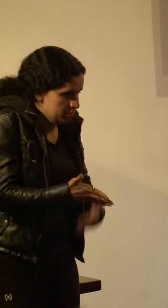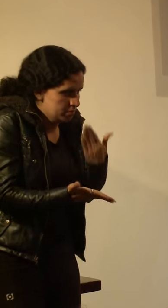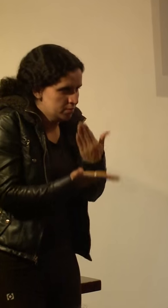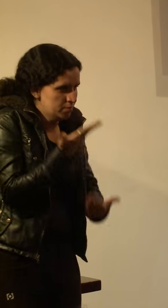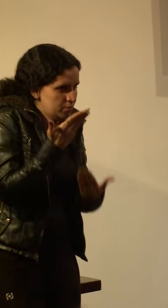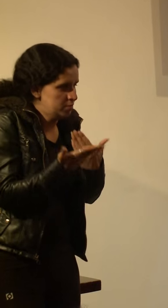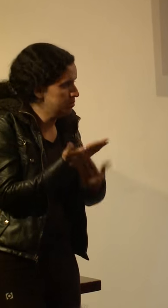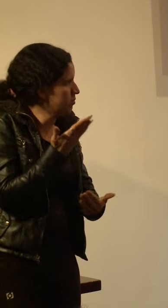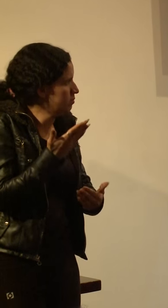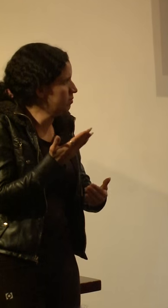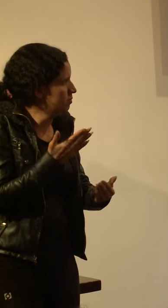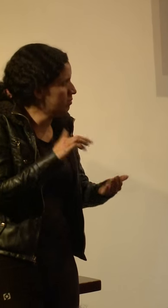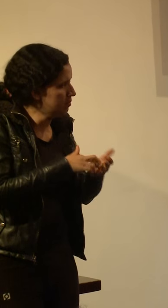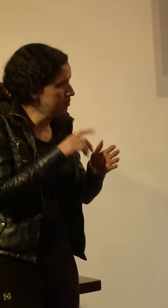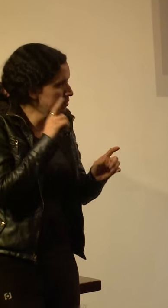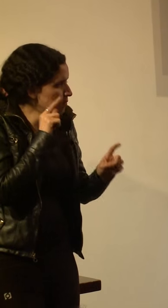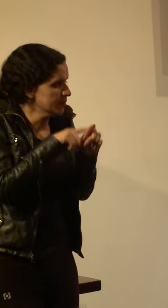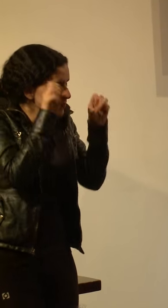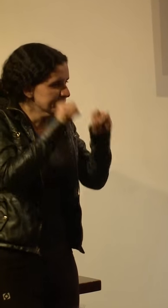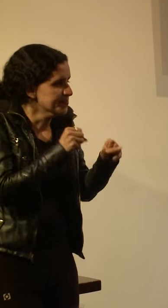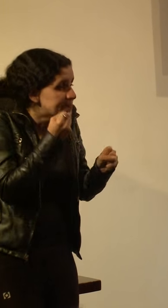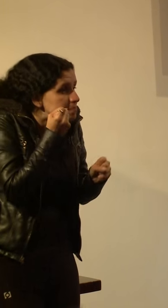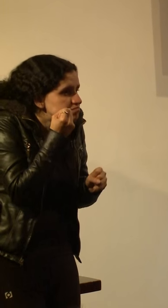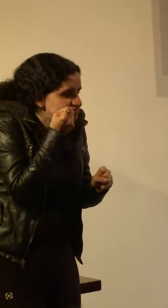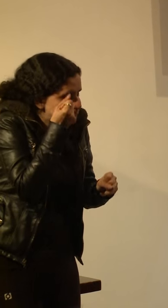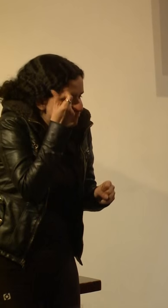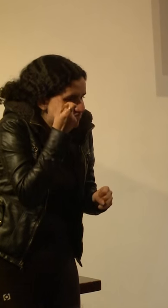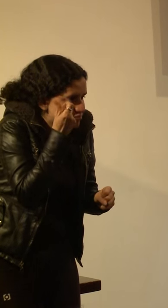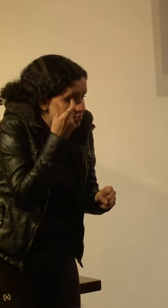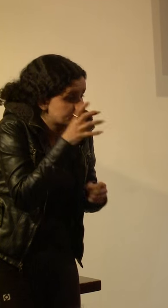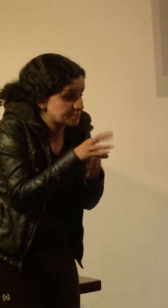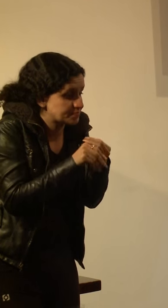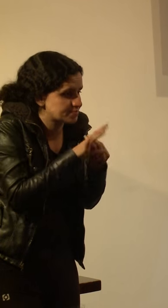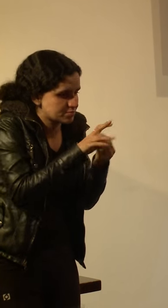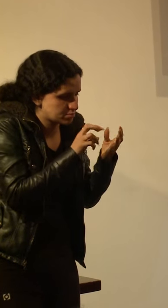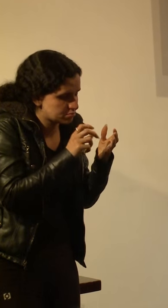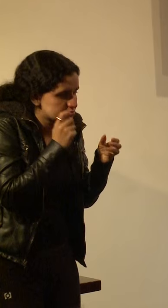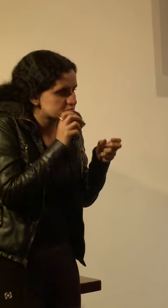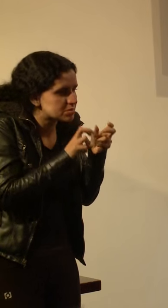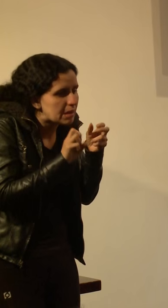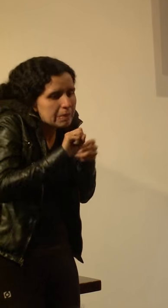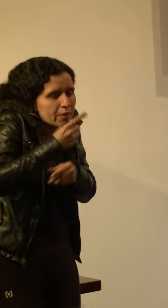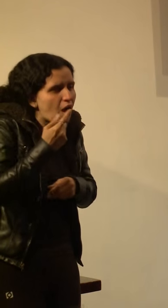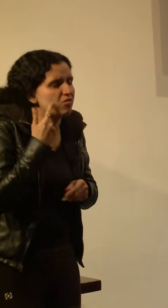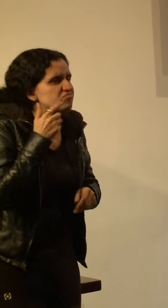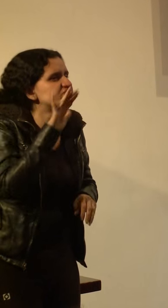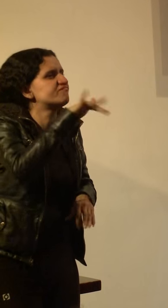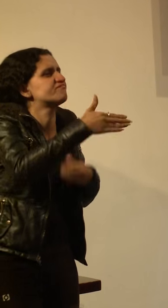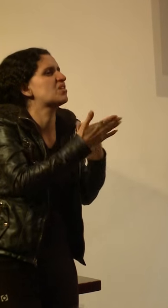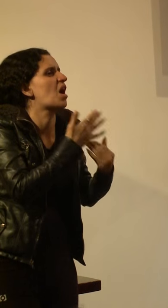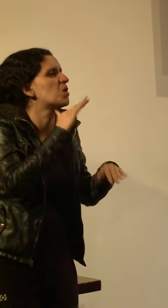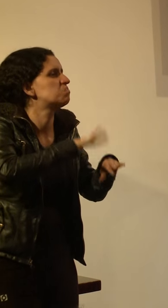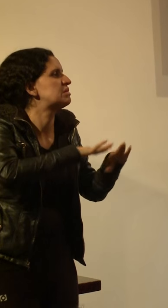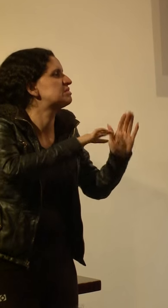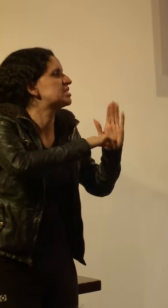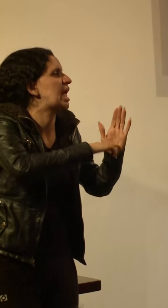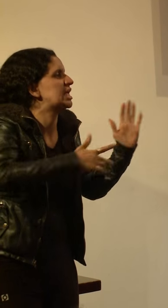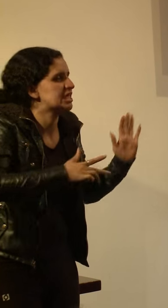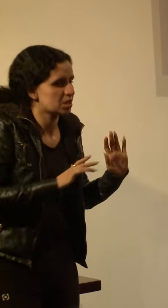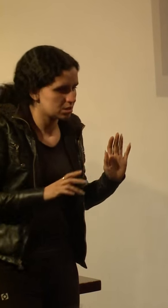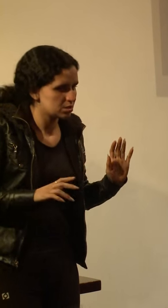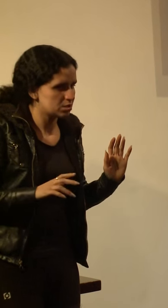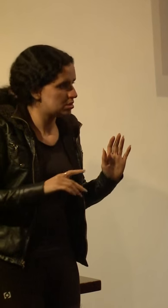es perfectamente perceptible y es un nivel en el que a veces nos dejamos engañar, porque como es de la técnica, entonces